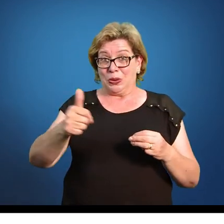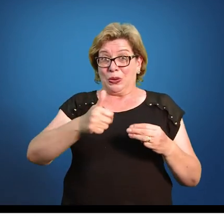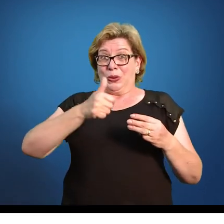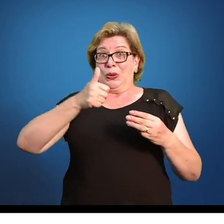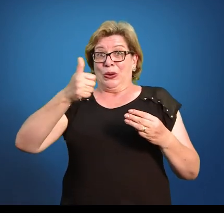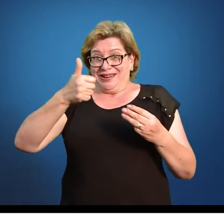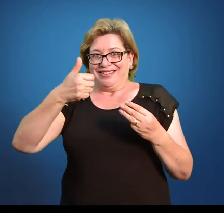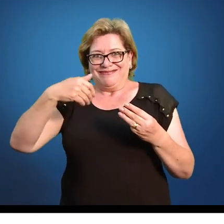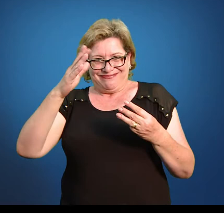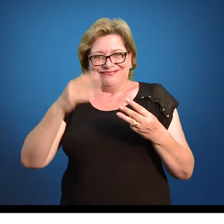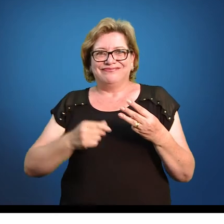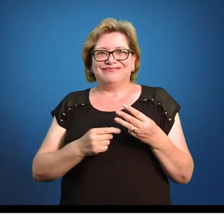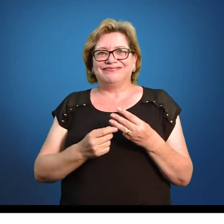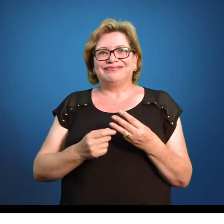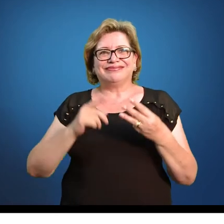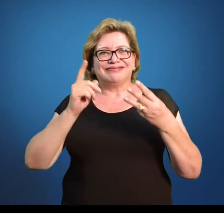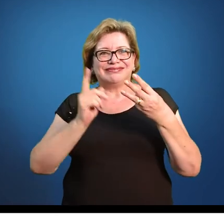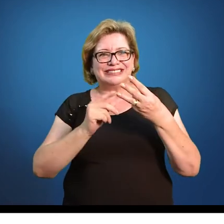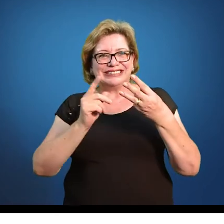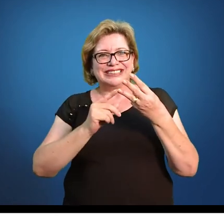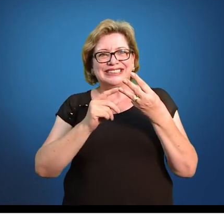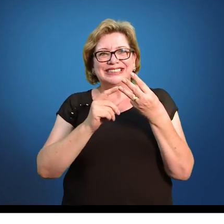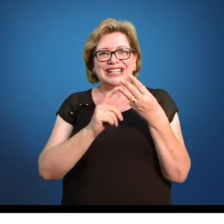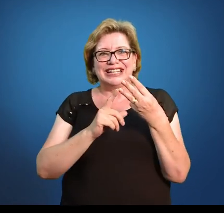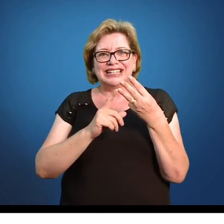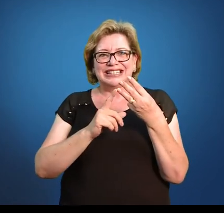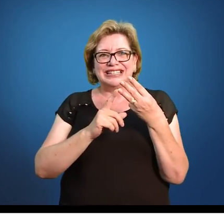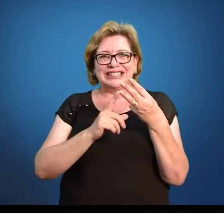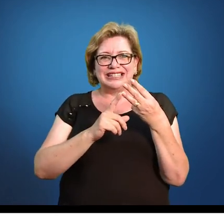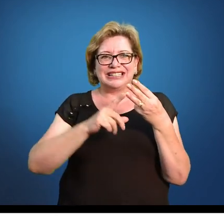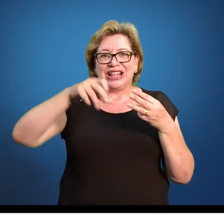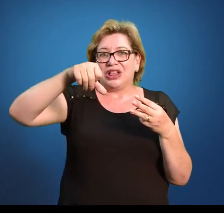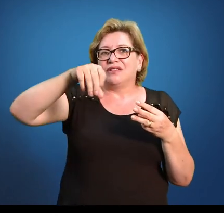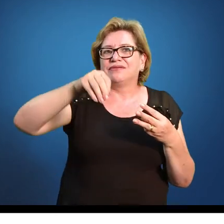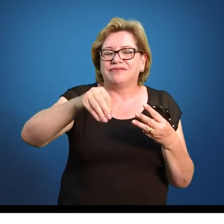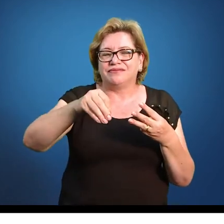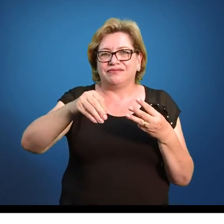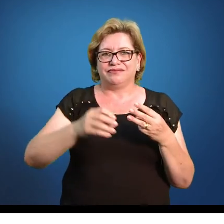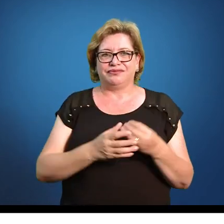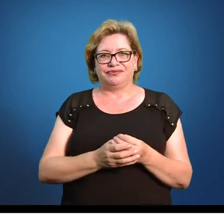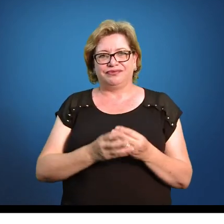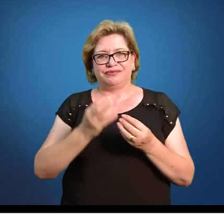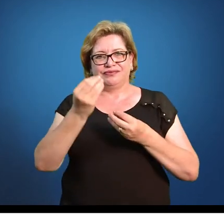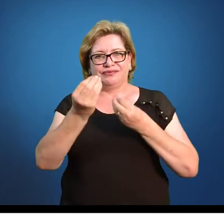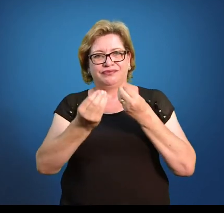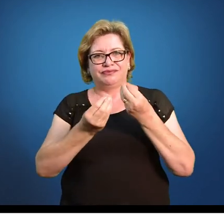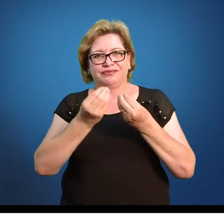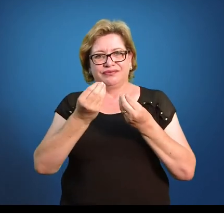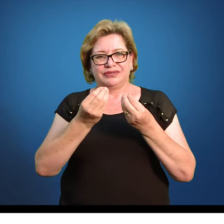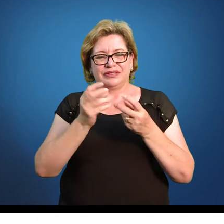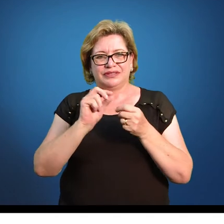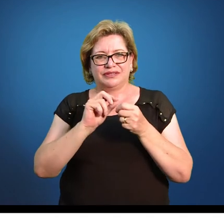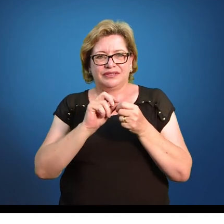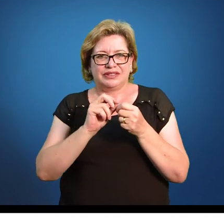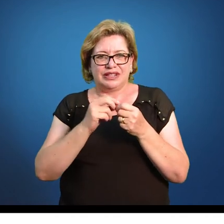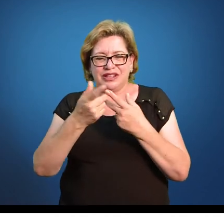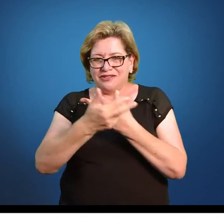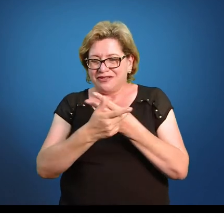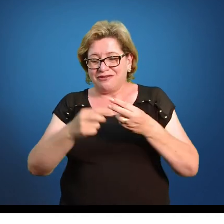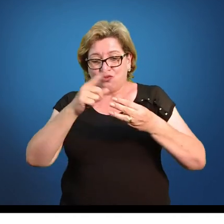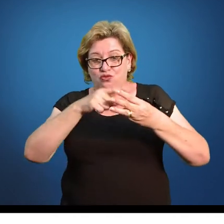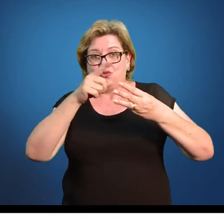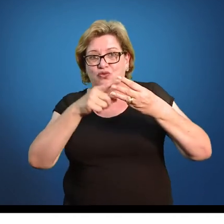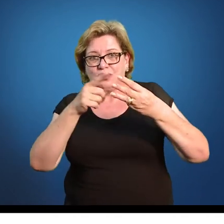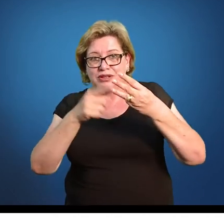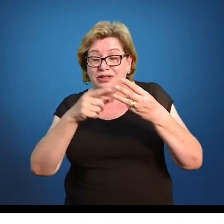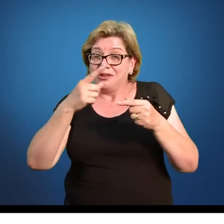melhorando cada vez mais e tirou lá seus 90 pontos, né? Então, lógico, como você fez várias etapas, como é